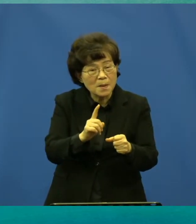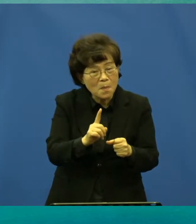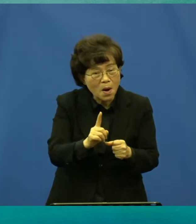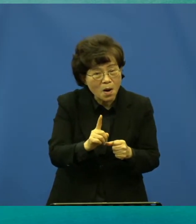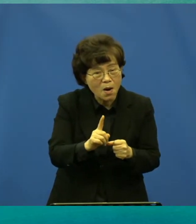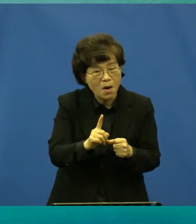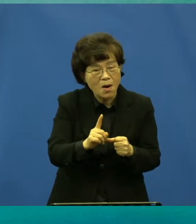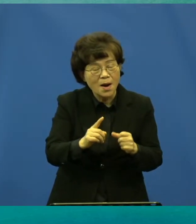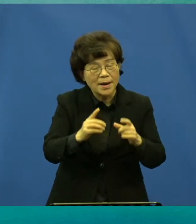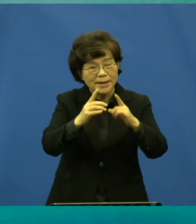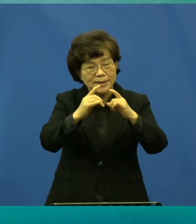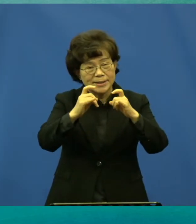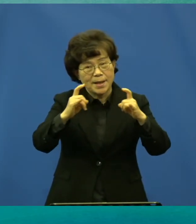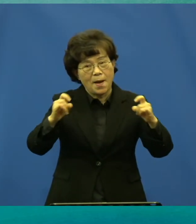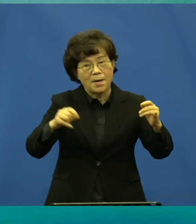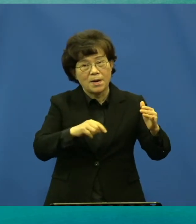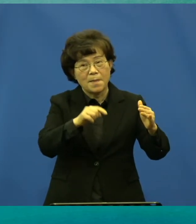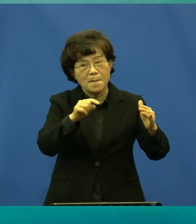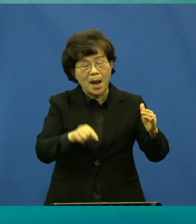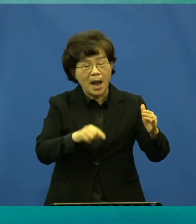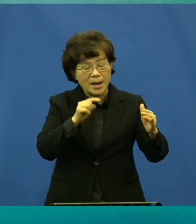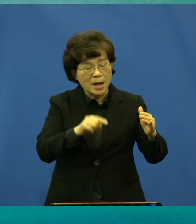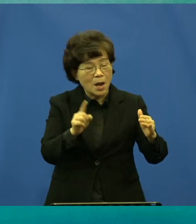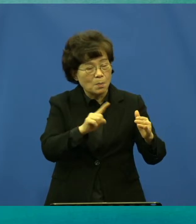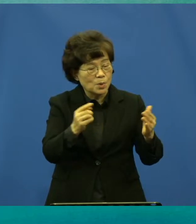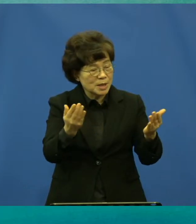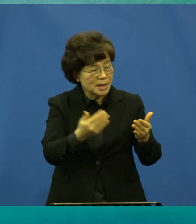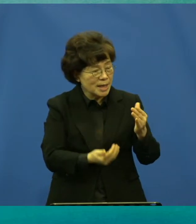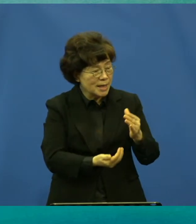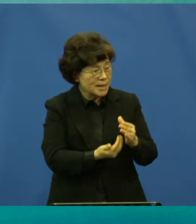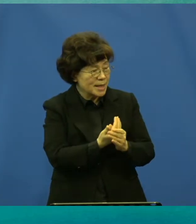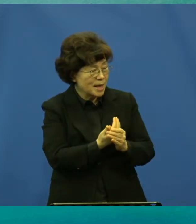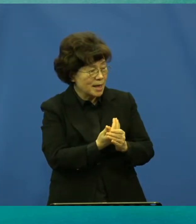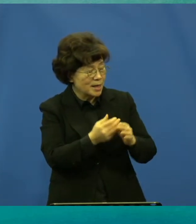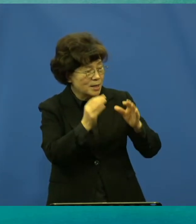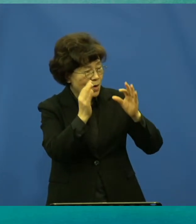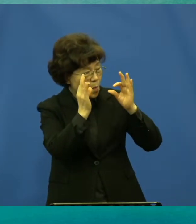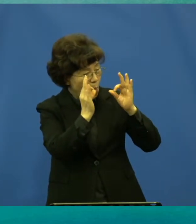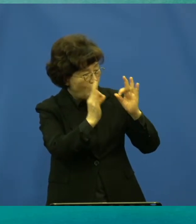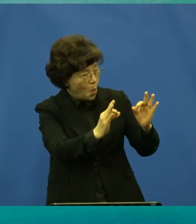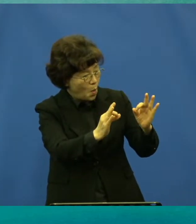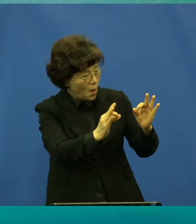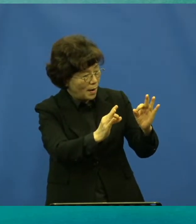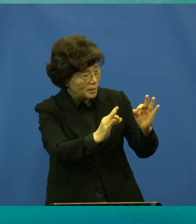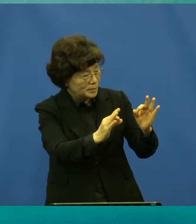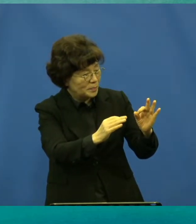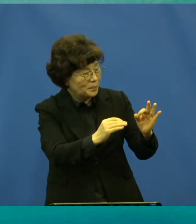그 성읍에 무슨 일이 일어나는가를 보려고 그랬습니다.